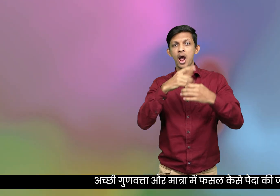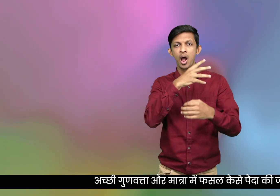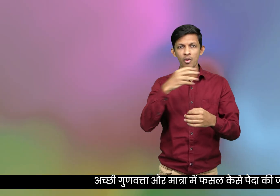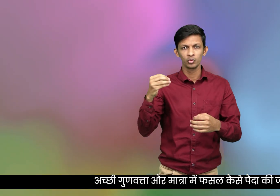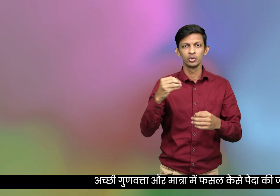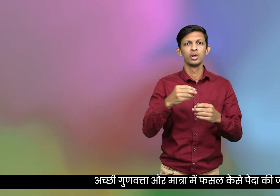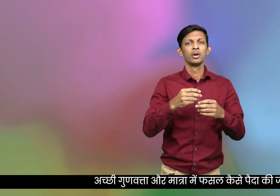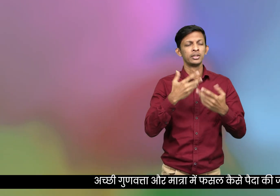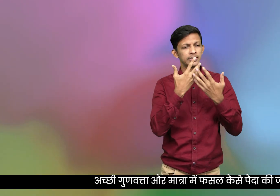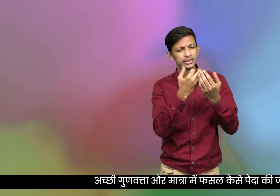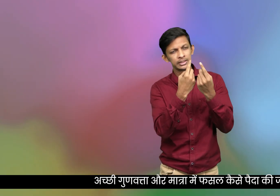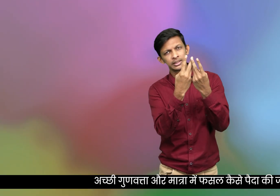में फसल कैसे पैदा की जाए,